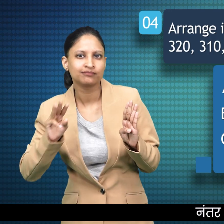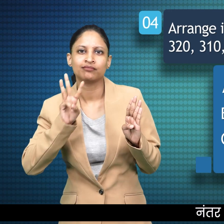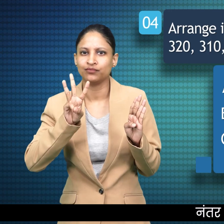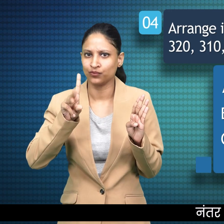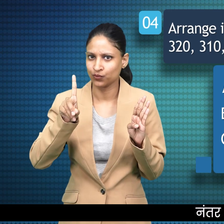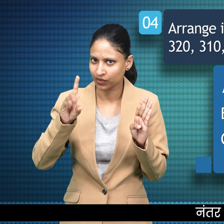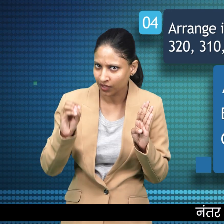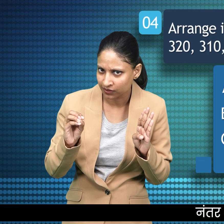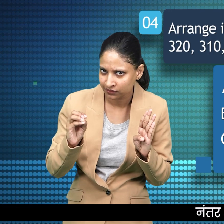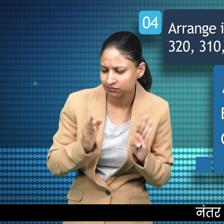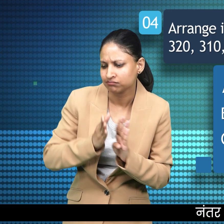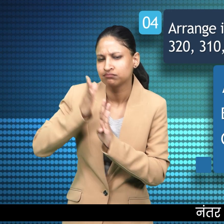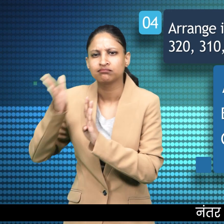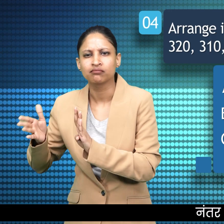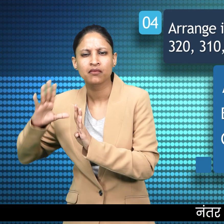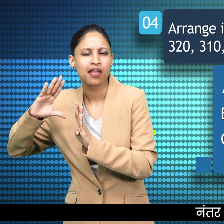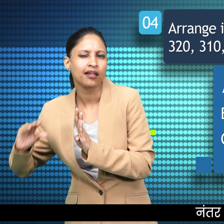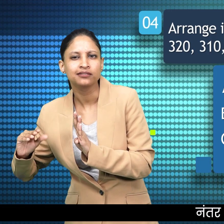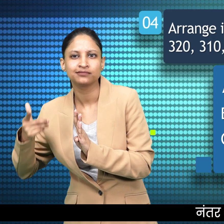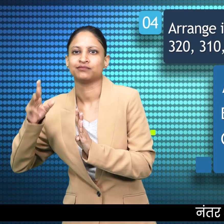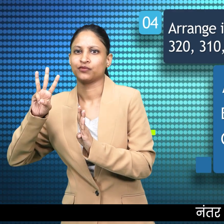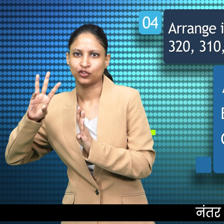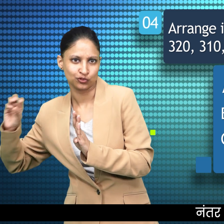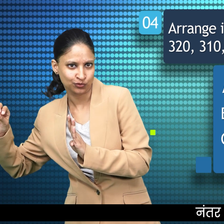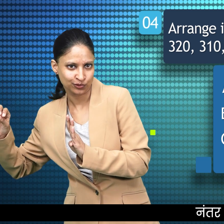नंतर 310, नंतर 300.